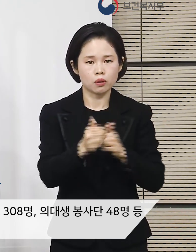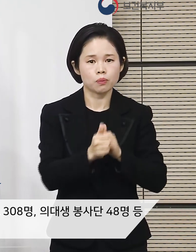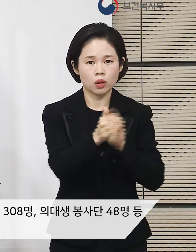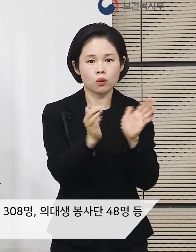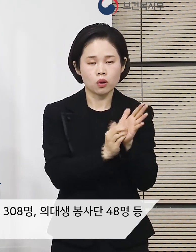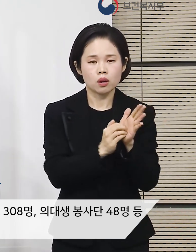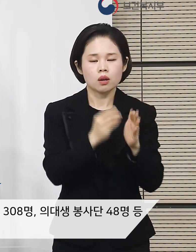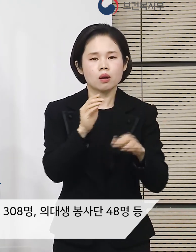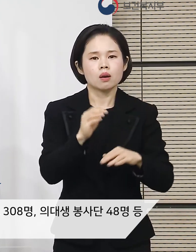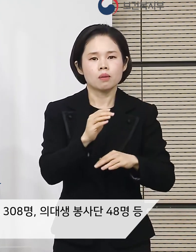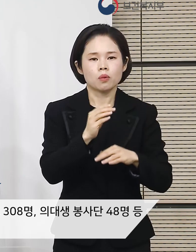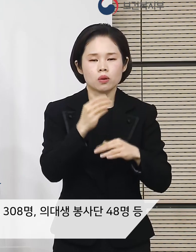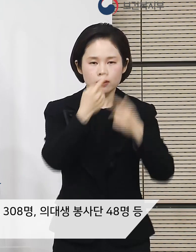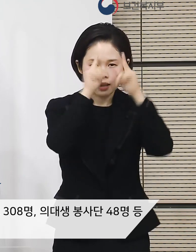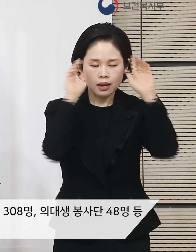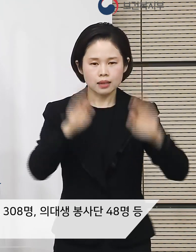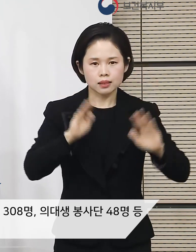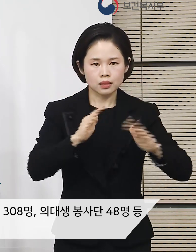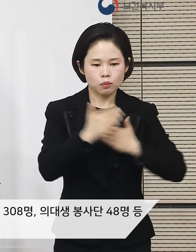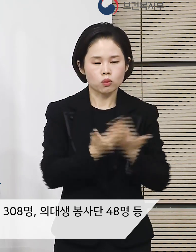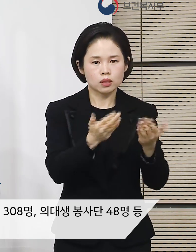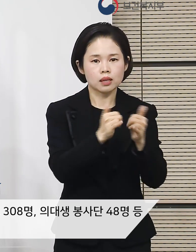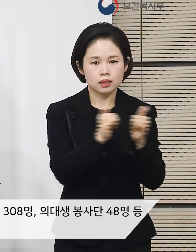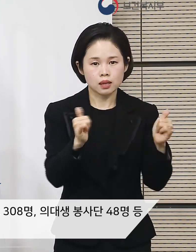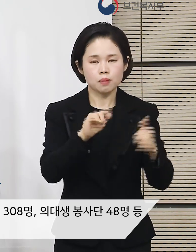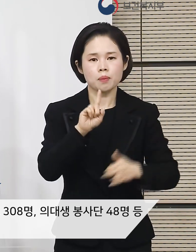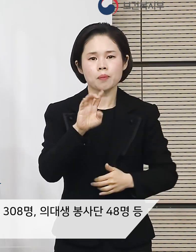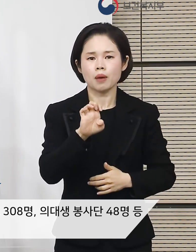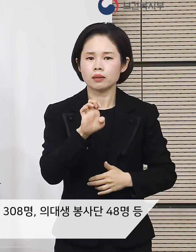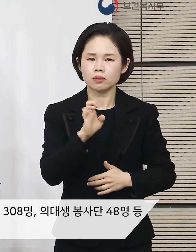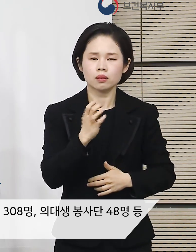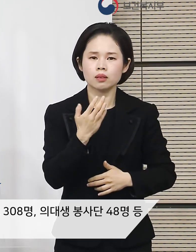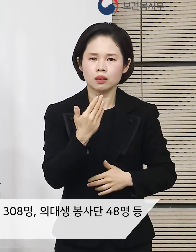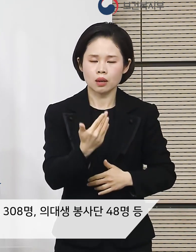308명, 의대생 봉사단 48명 등 총